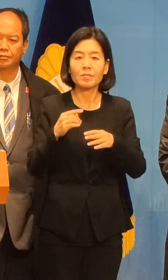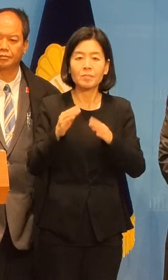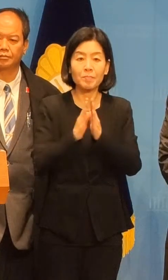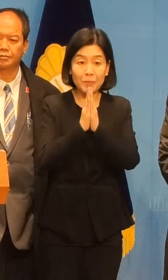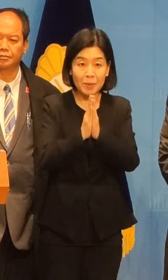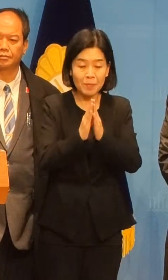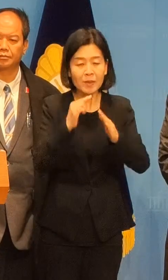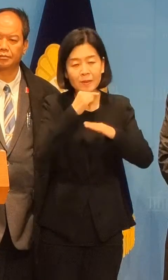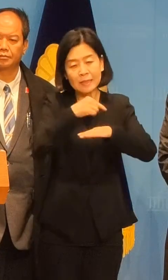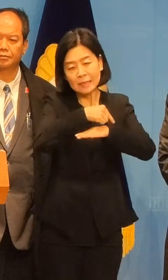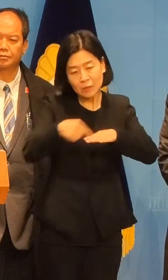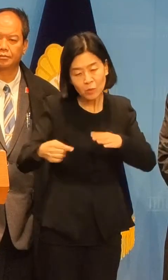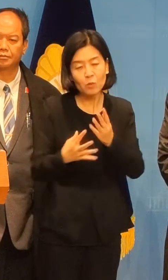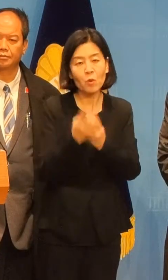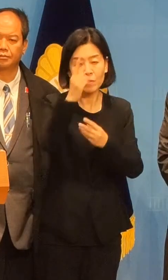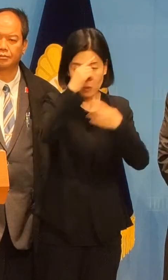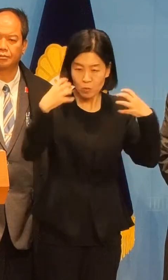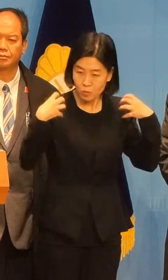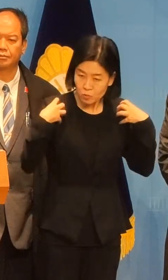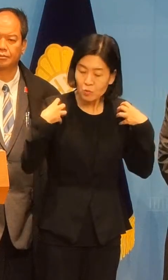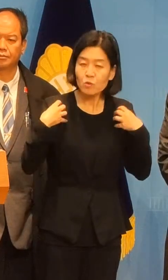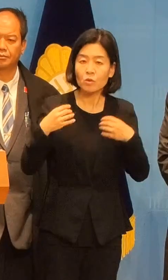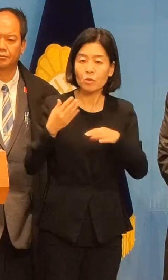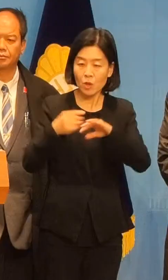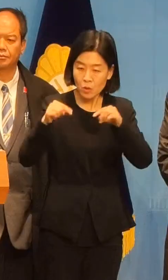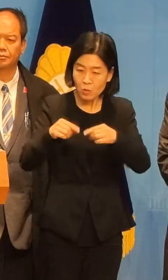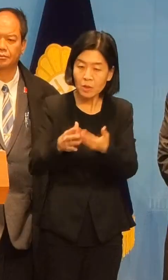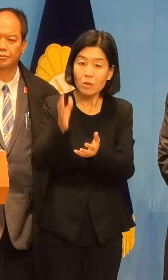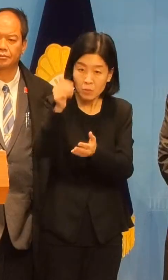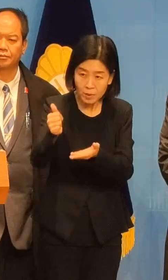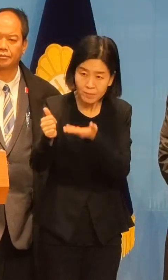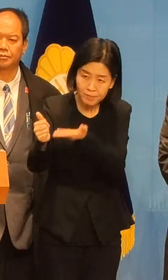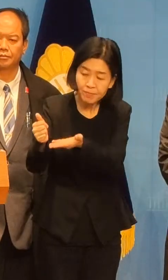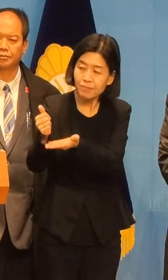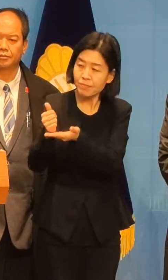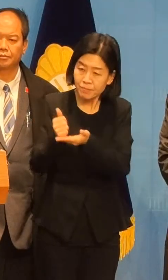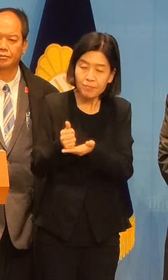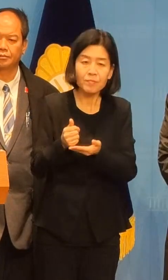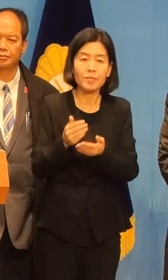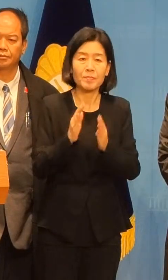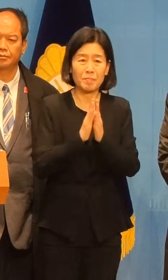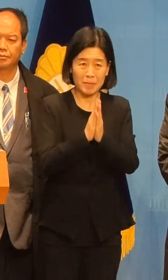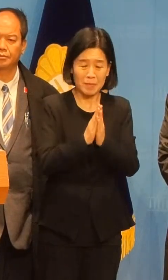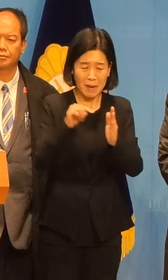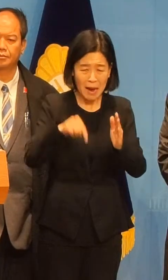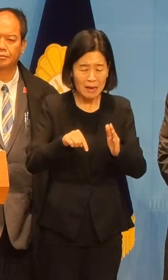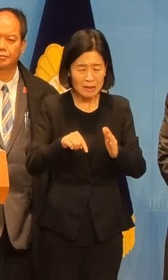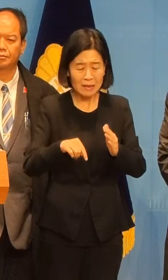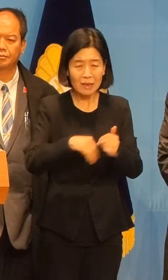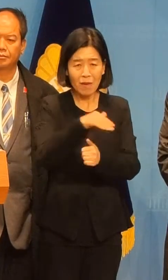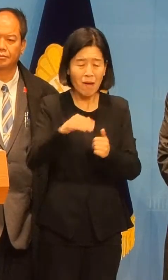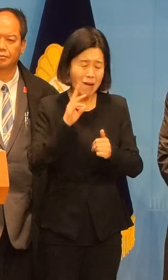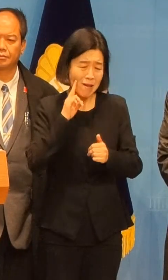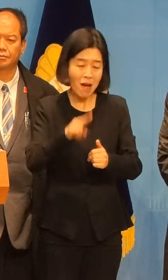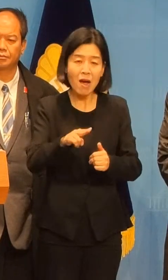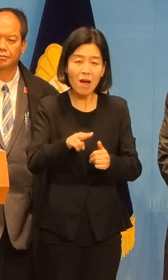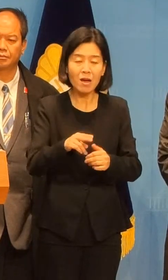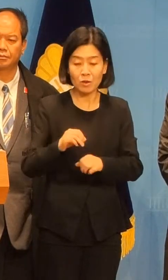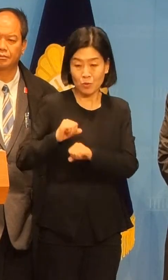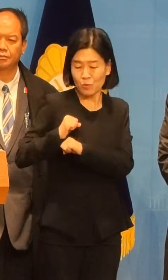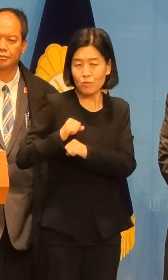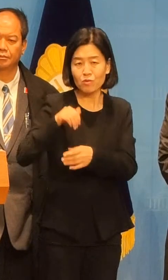외교부 장관은 미얀마 내부의 참혹한 실상과 군부의 불법 선거 의도를